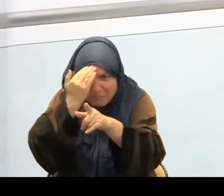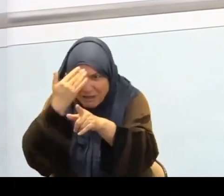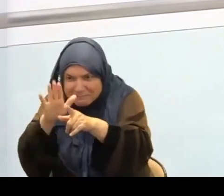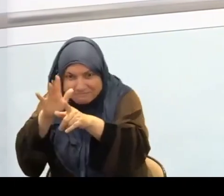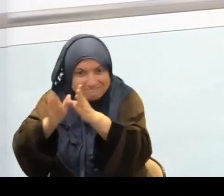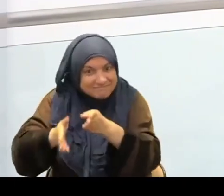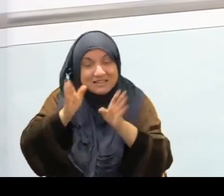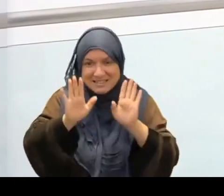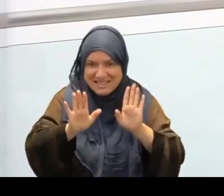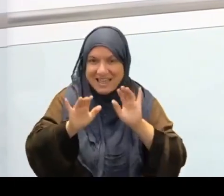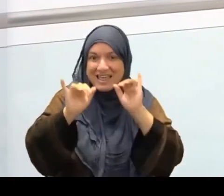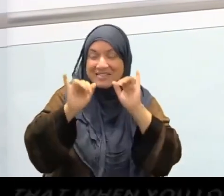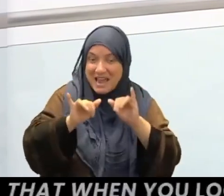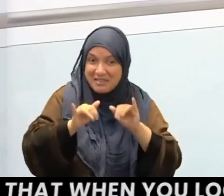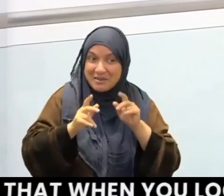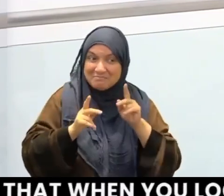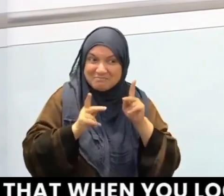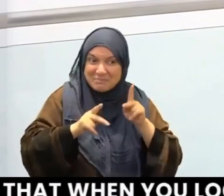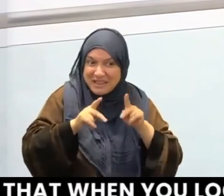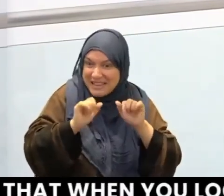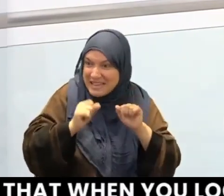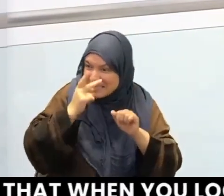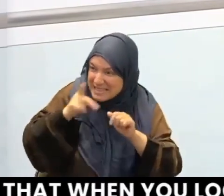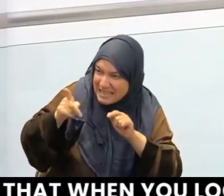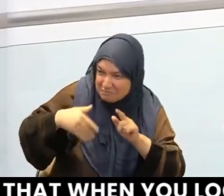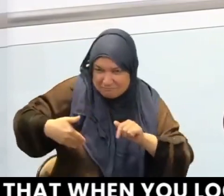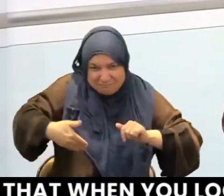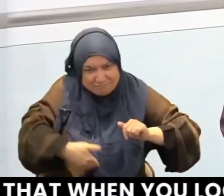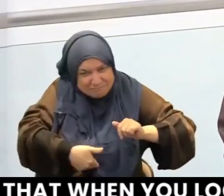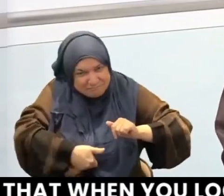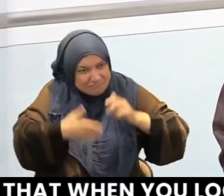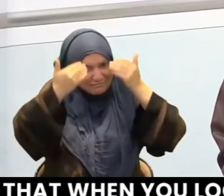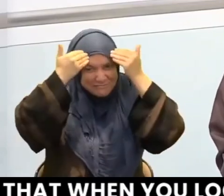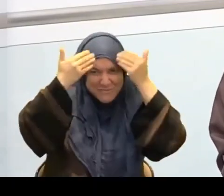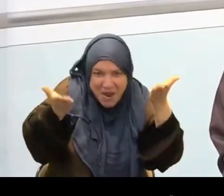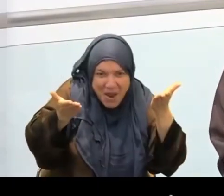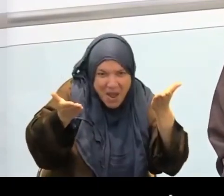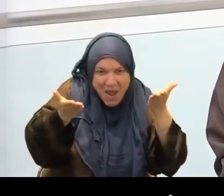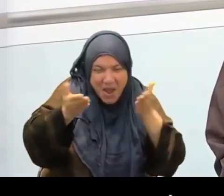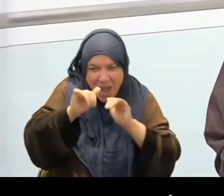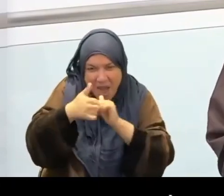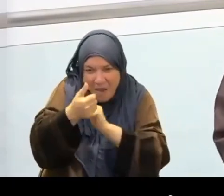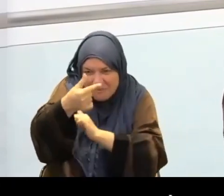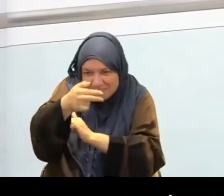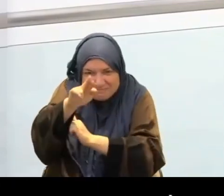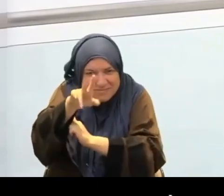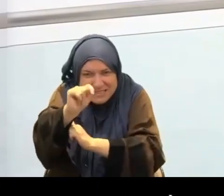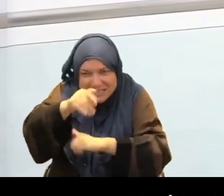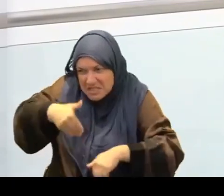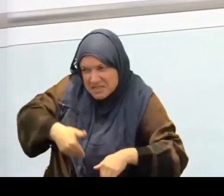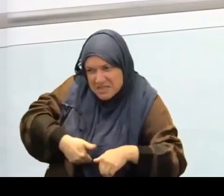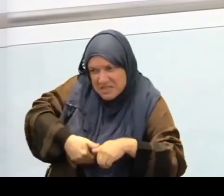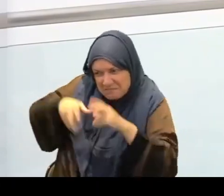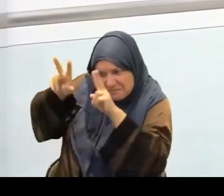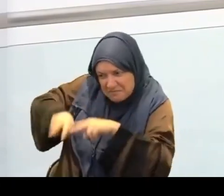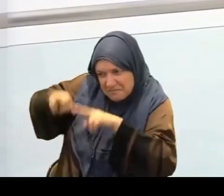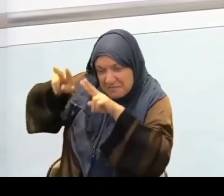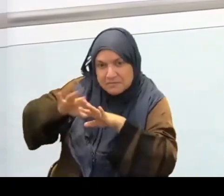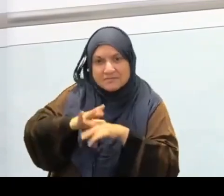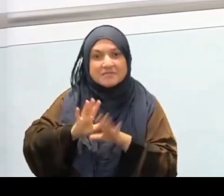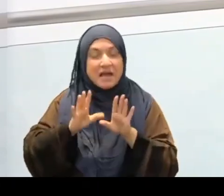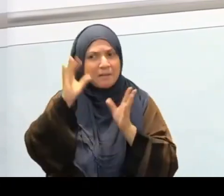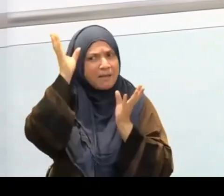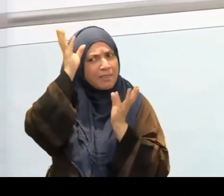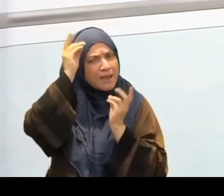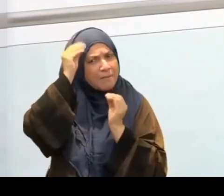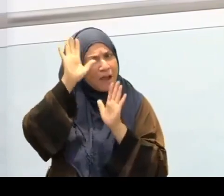the ulama mention what? That when you look at these things that the Prophet ﷺ gives, they're all about restraint. And